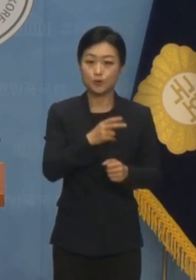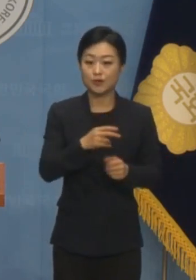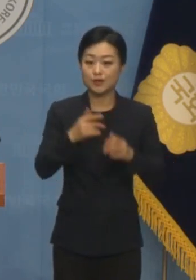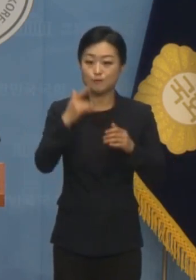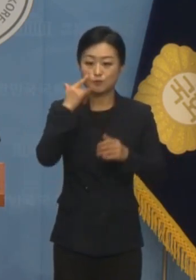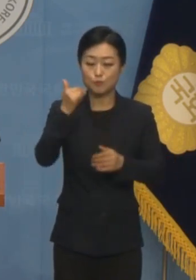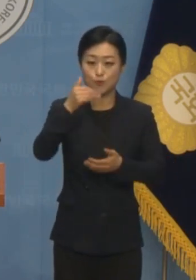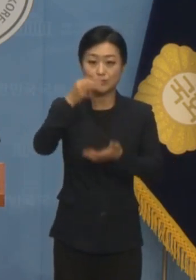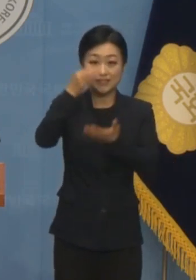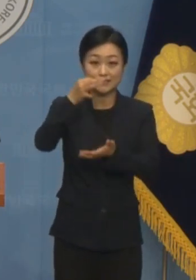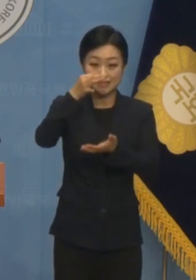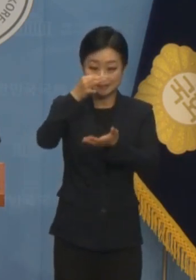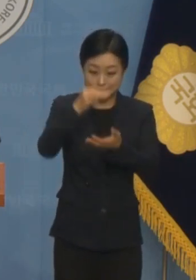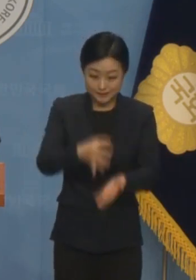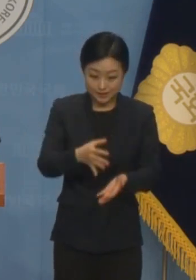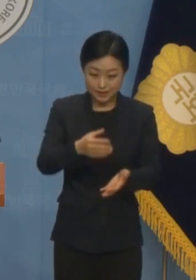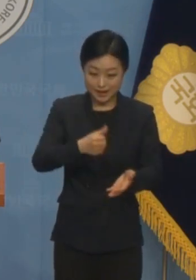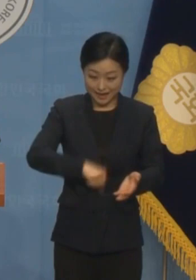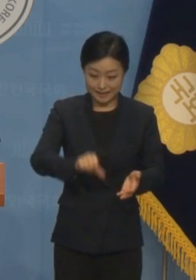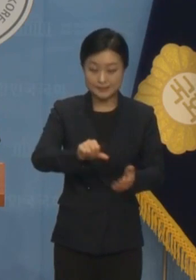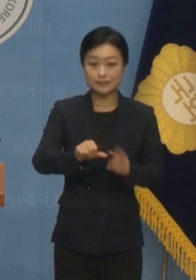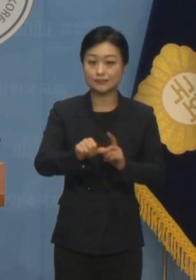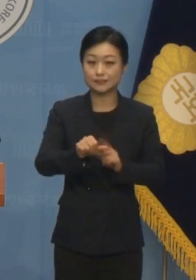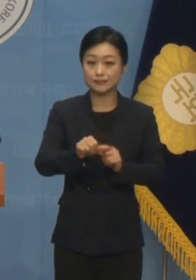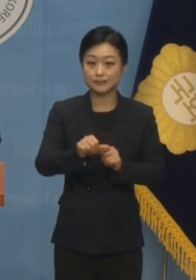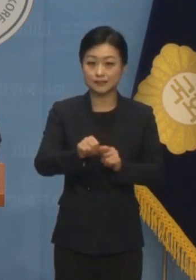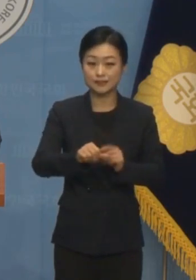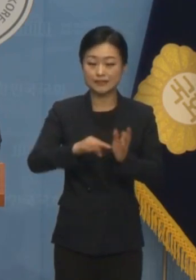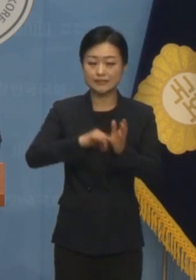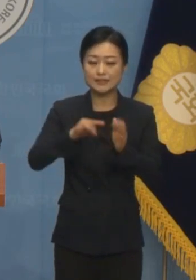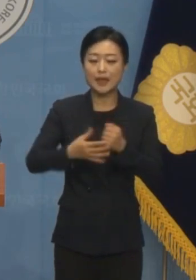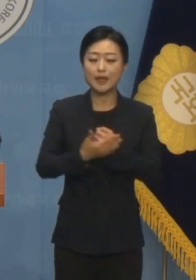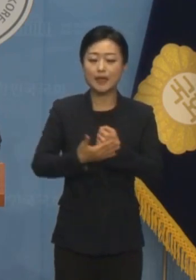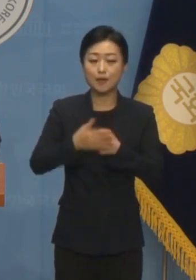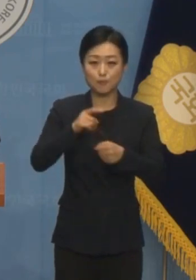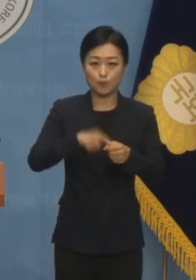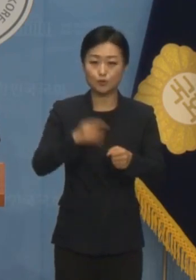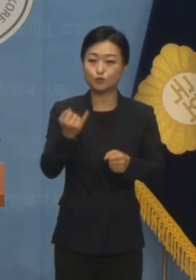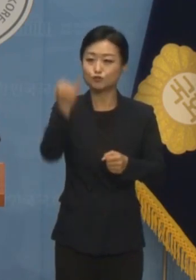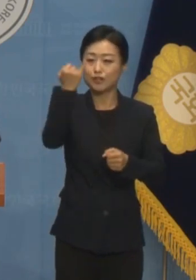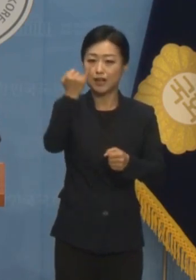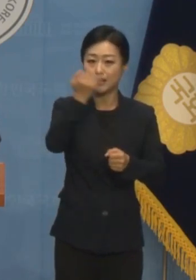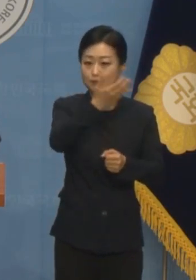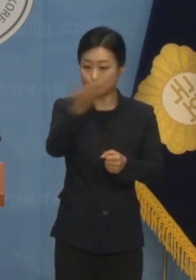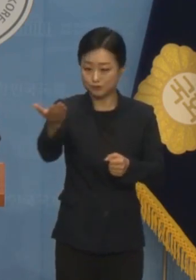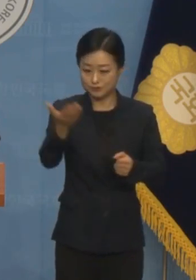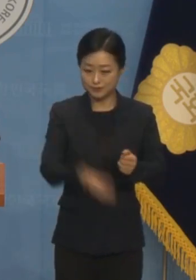이쯤이면 가족 범죄단 아니냐는 생각마저 듭니다.